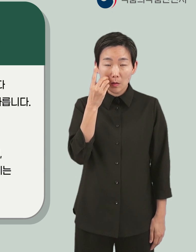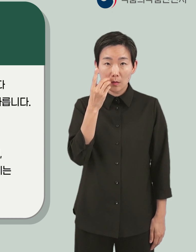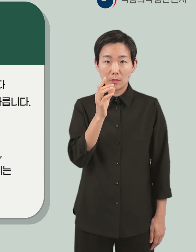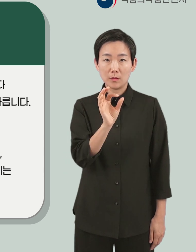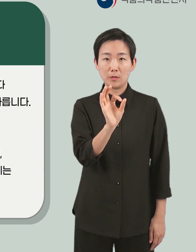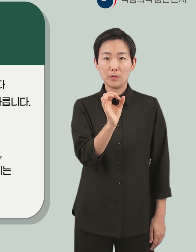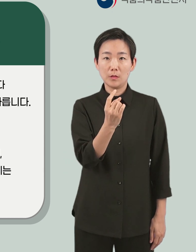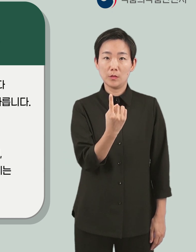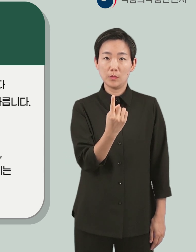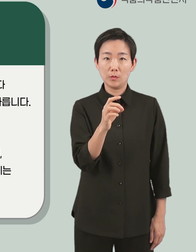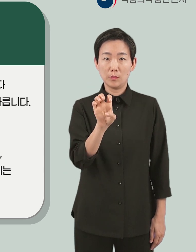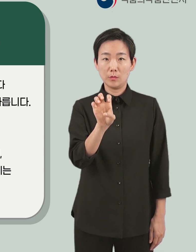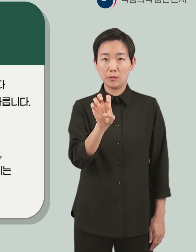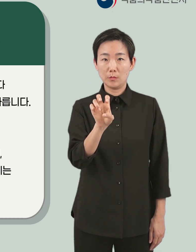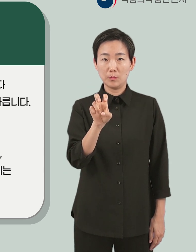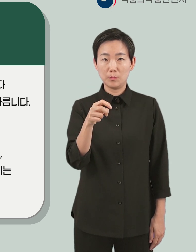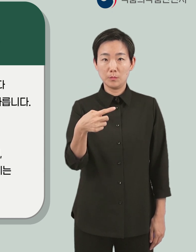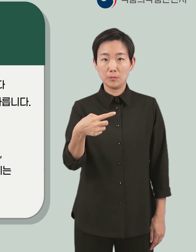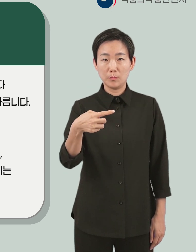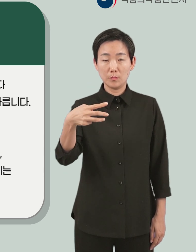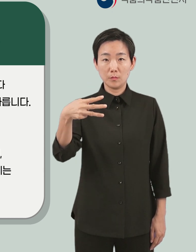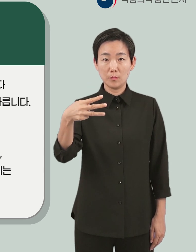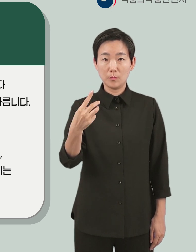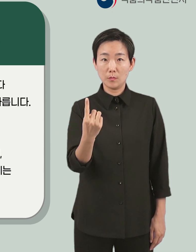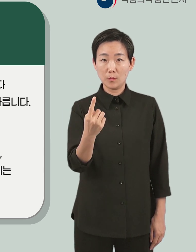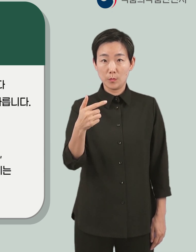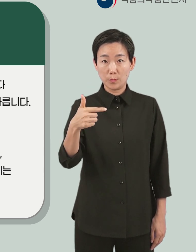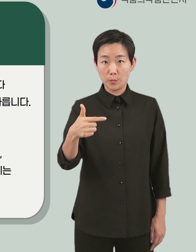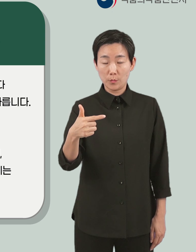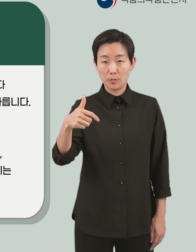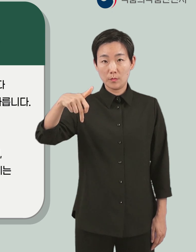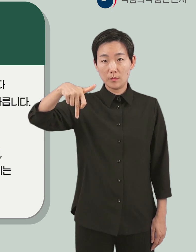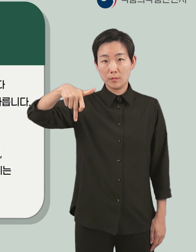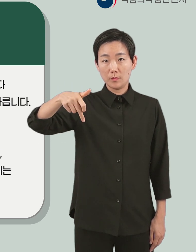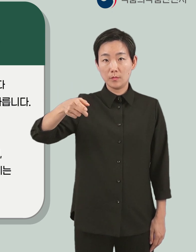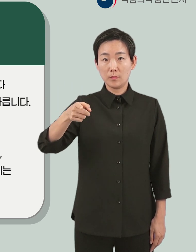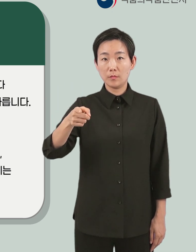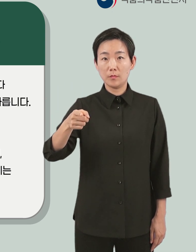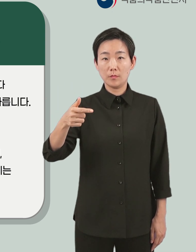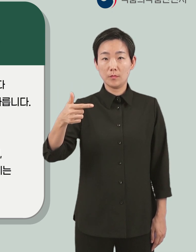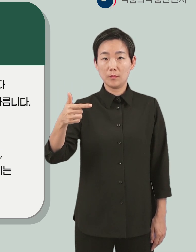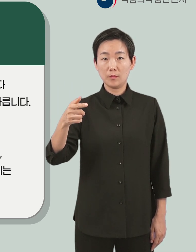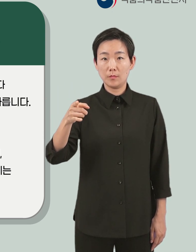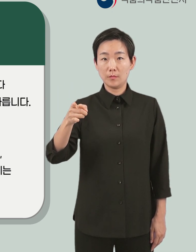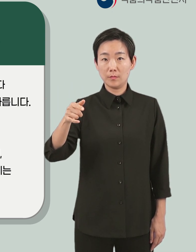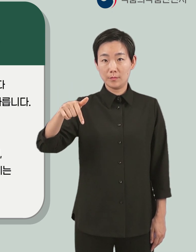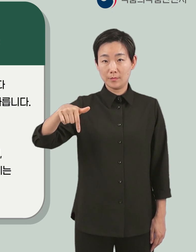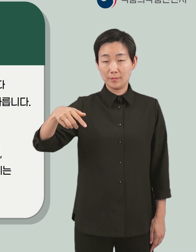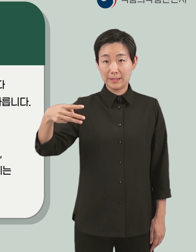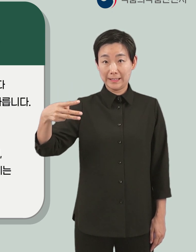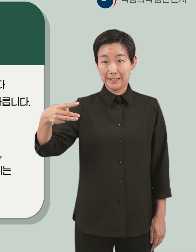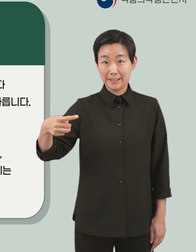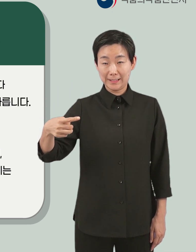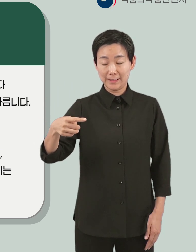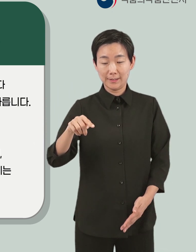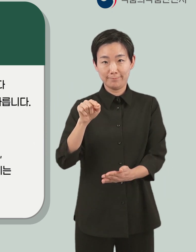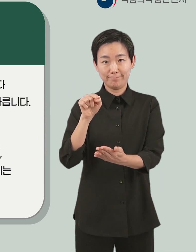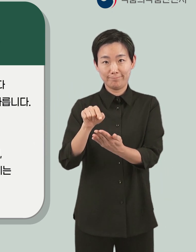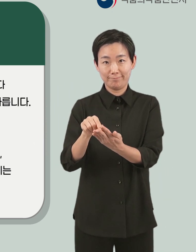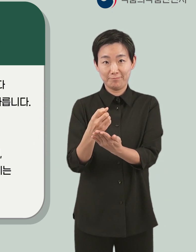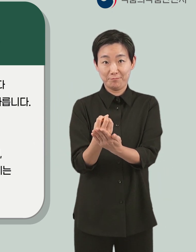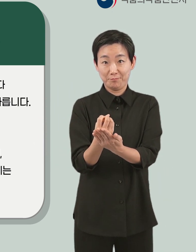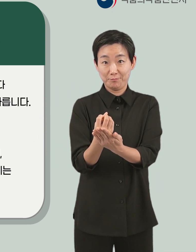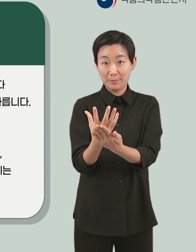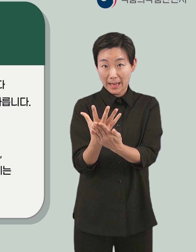휴대전화에서 오므론 커넥트 어플을 실행합니다. 앱 화면에 나타나는 심전도 측정을 위한 지시사항을 따릅니다.